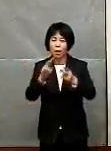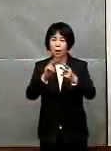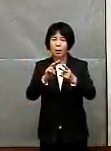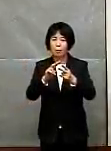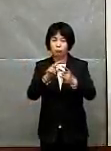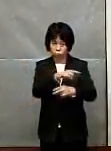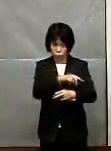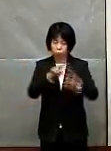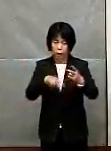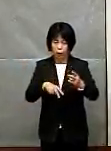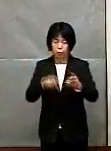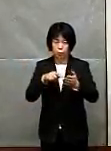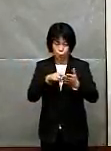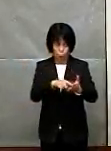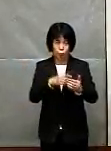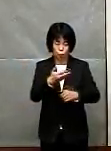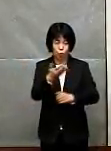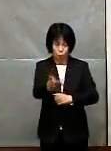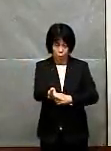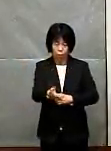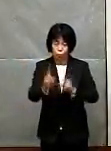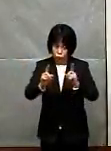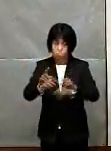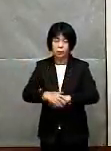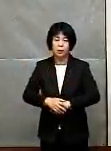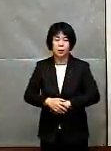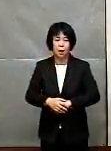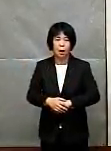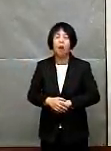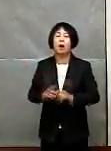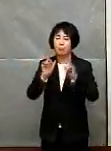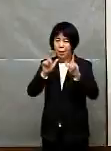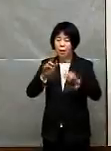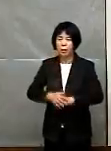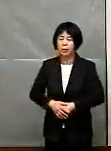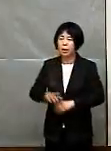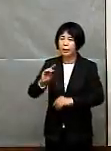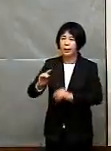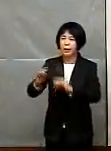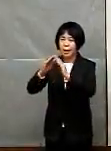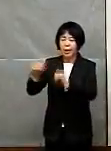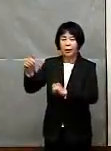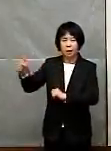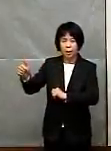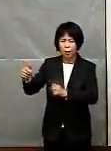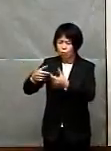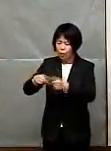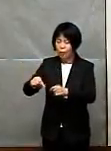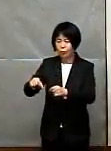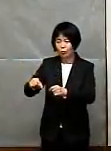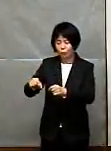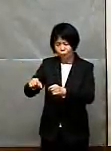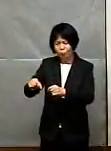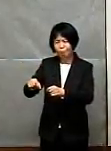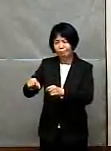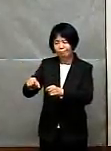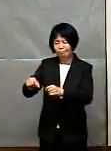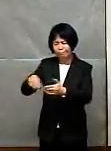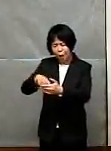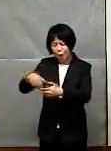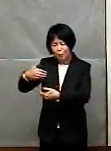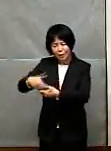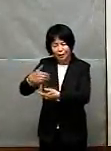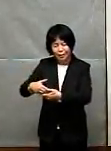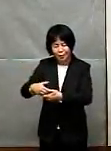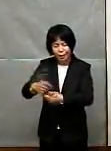考えは今いかがでしょうか。 そこもですね、議会からも、もっと詳しくお話をお聞きして考え